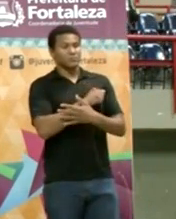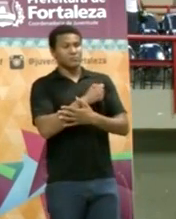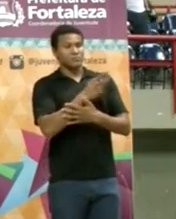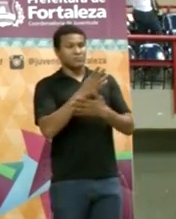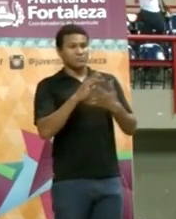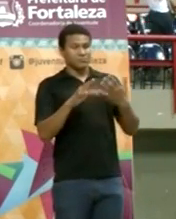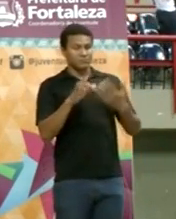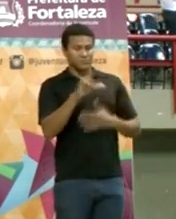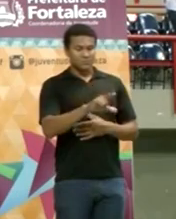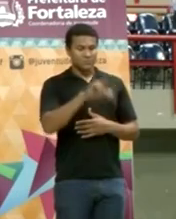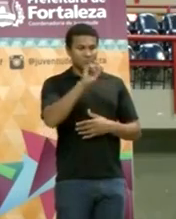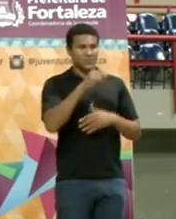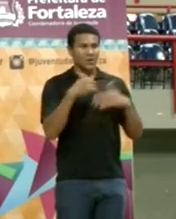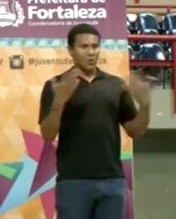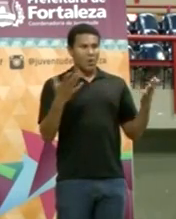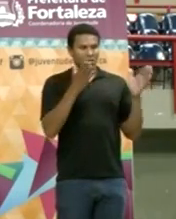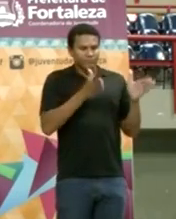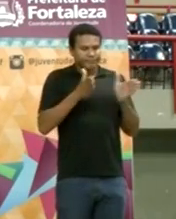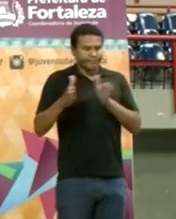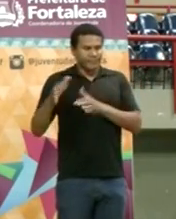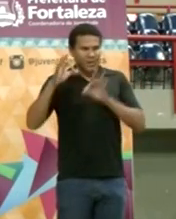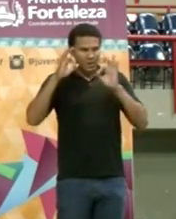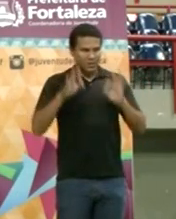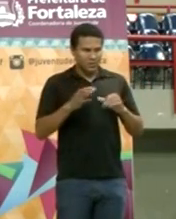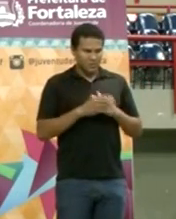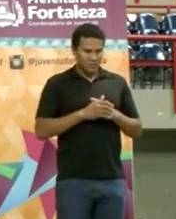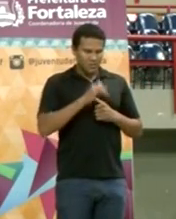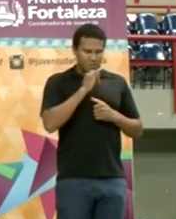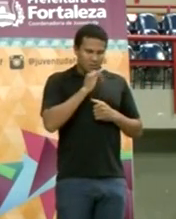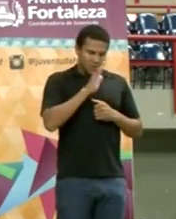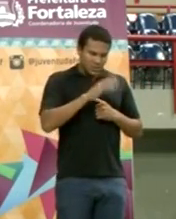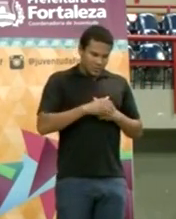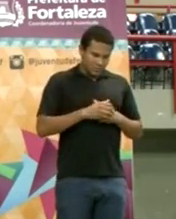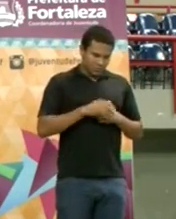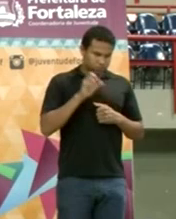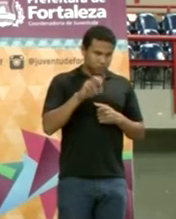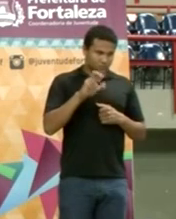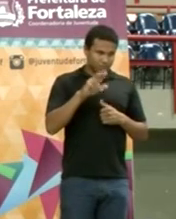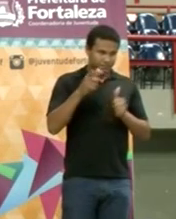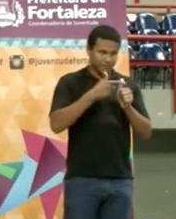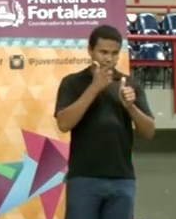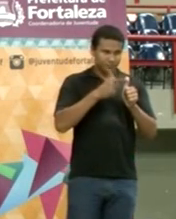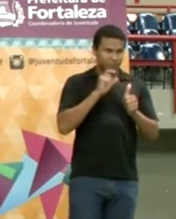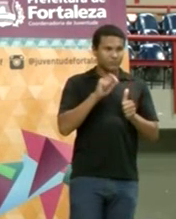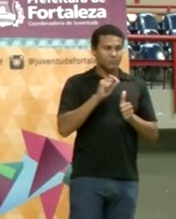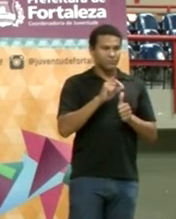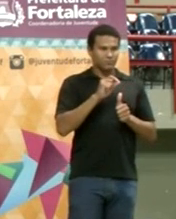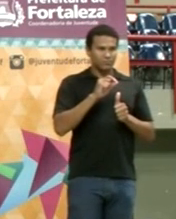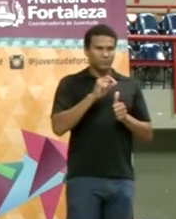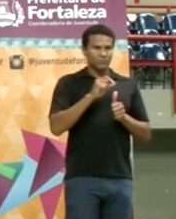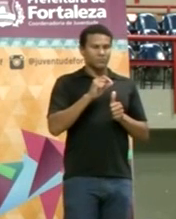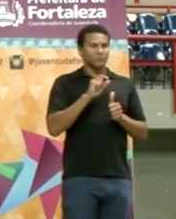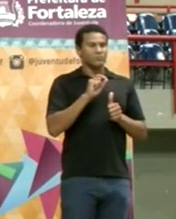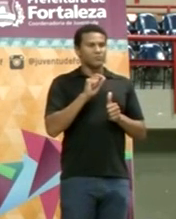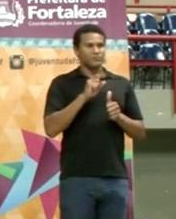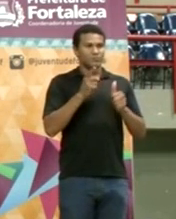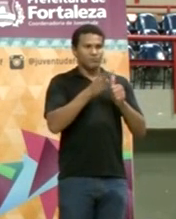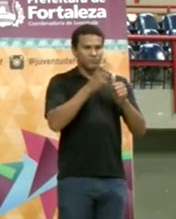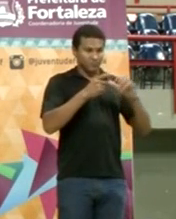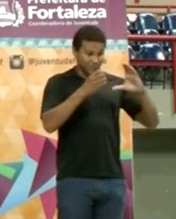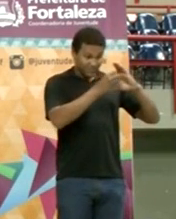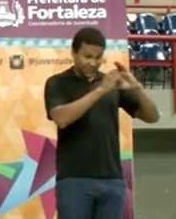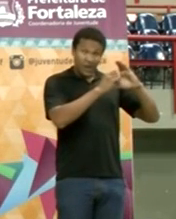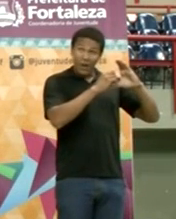sequência correta. Pessoal, preste atenção. A primeira coisa que o vírus tem que fazer é aderir à